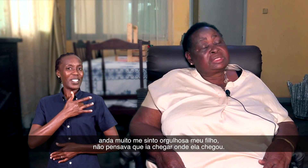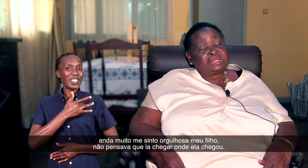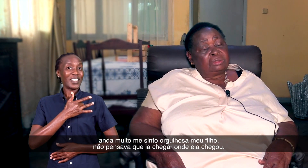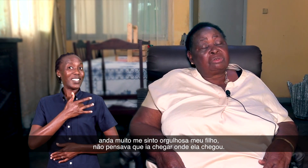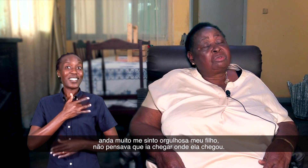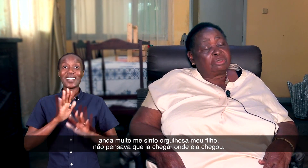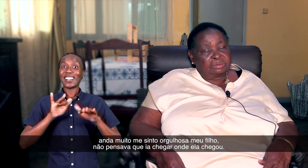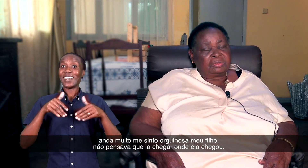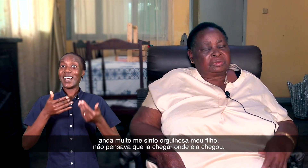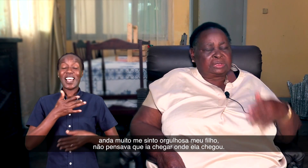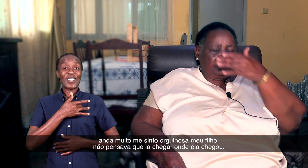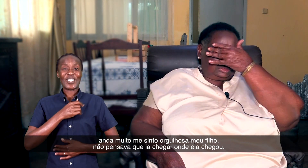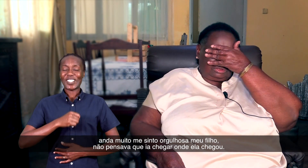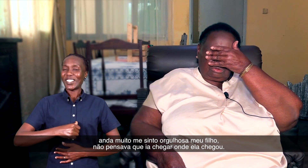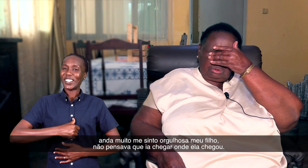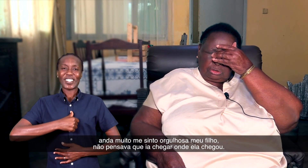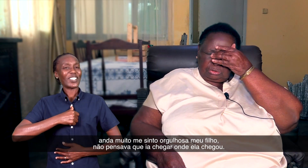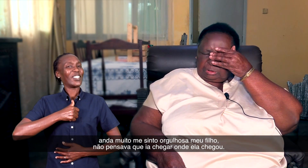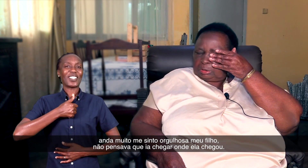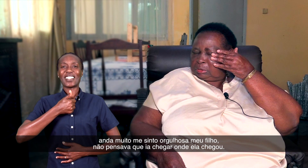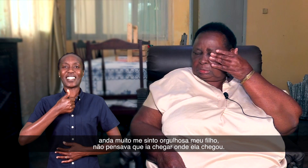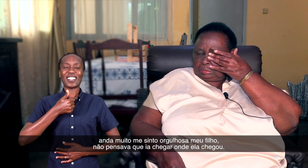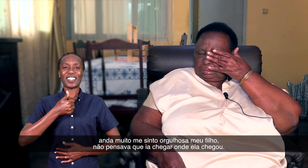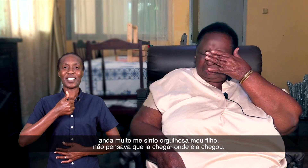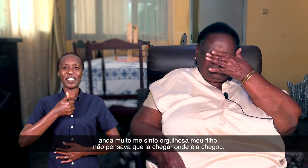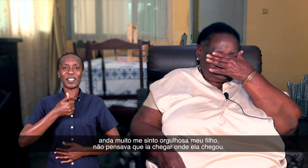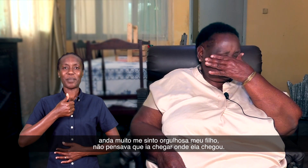Está me sentindo orgulhoso, meu filho, está me sentindo orgulhoso.